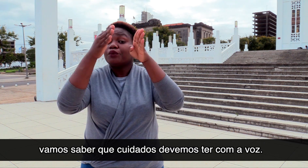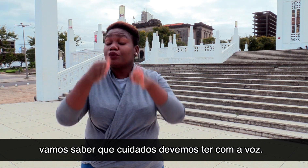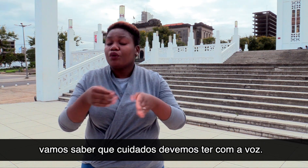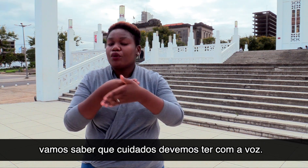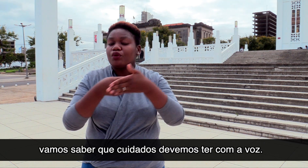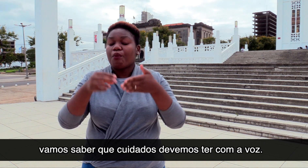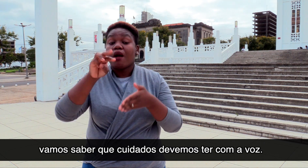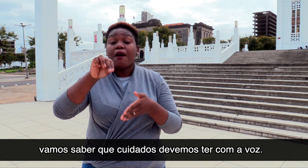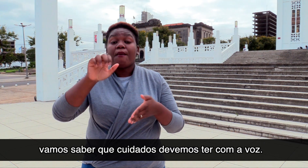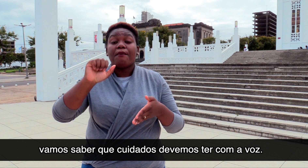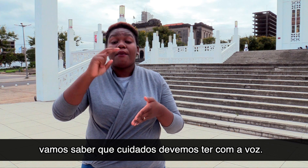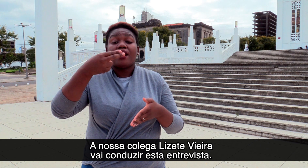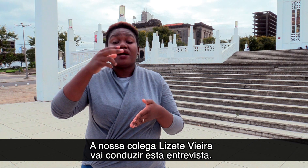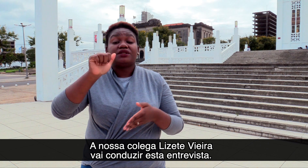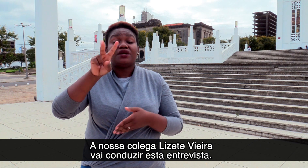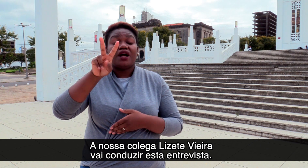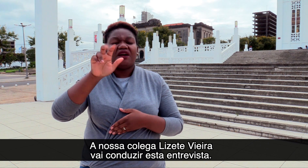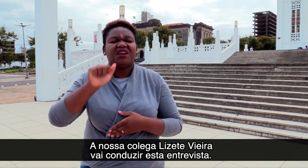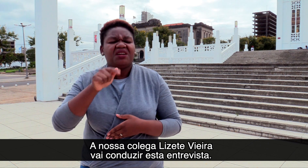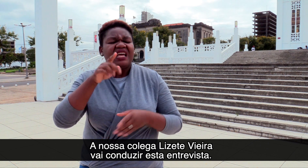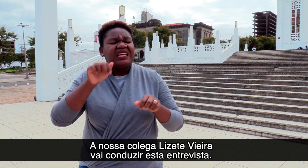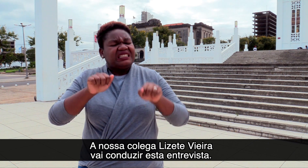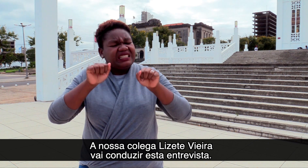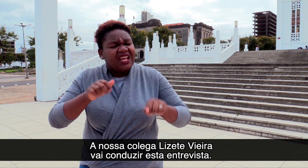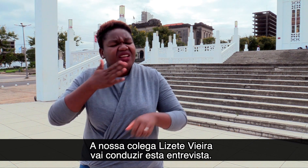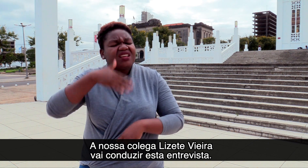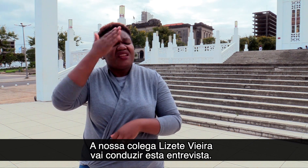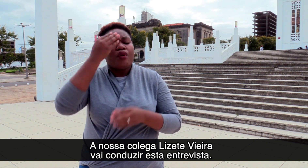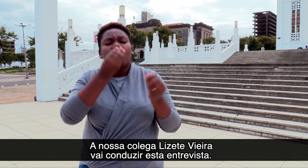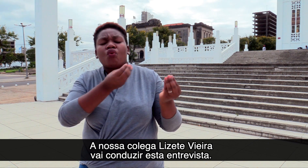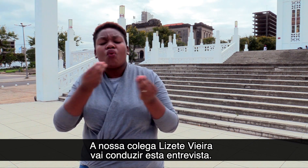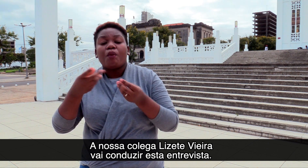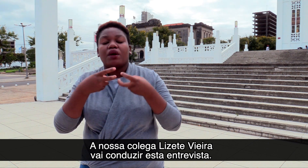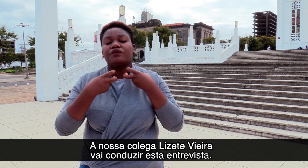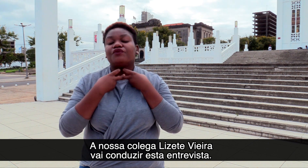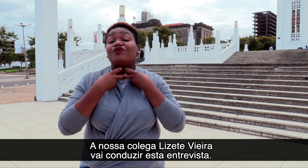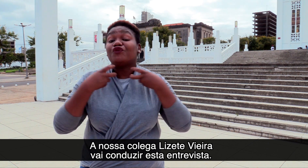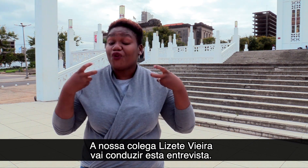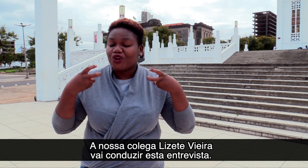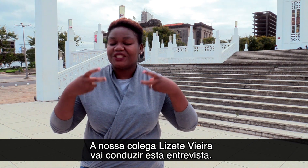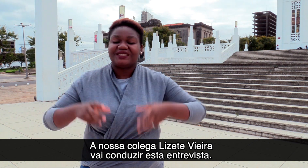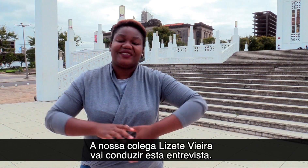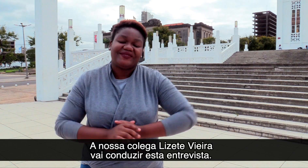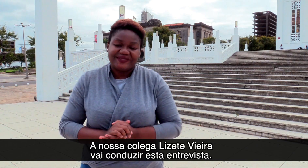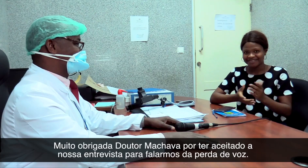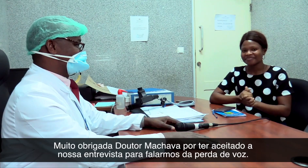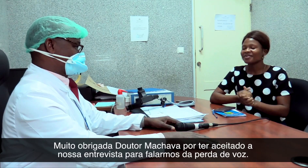cuidados devemos ter com a voz. A nossa colega Liseta Vieira vai conduzir esta conversa.